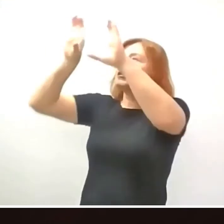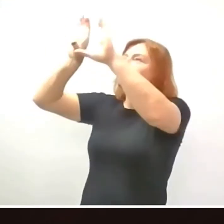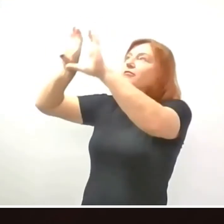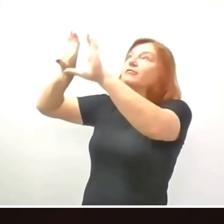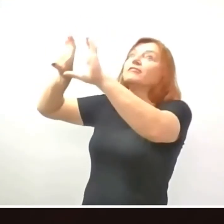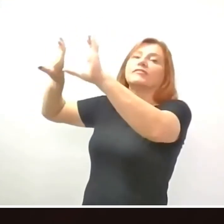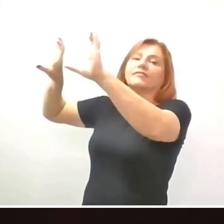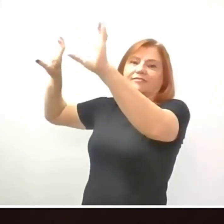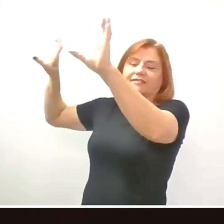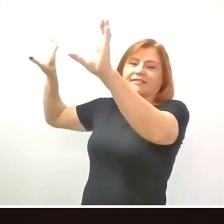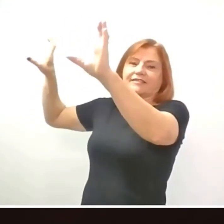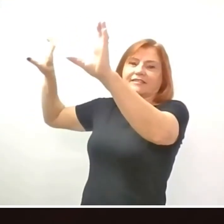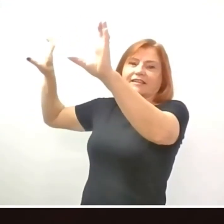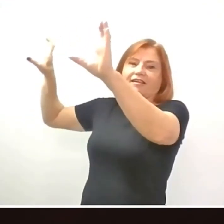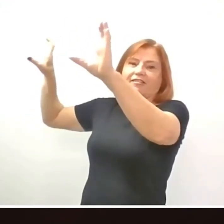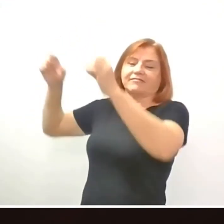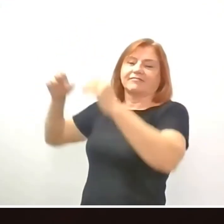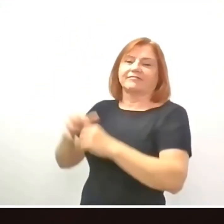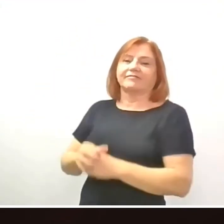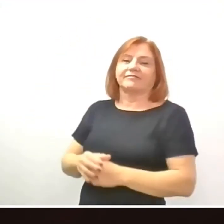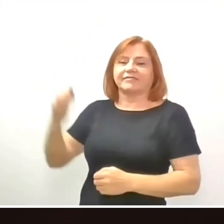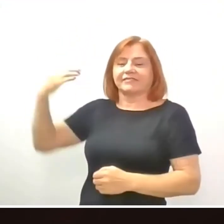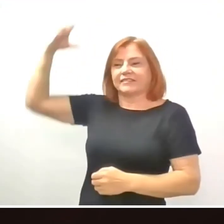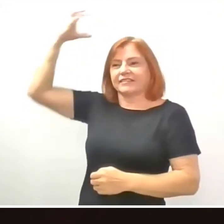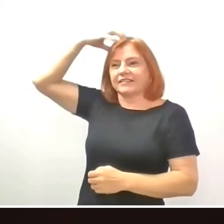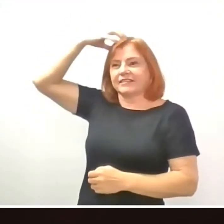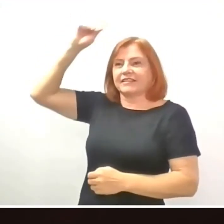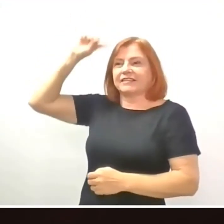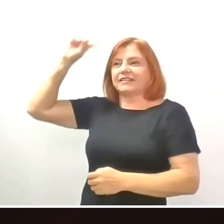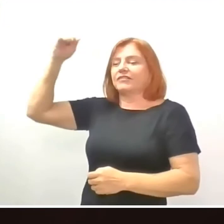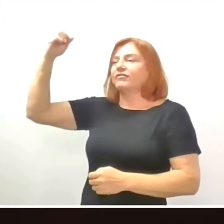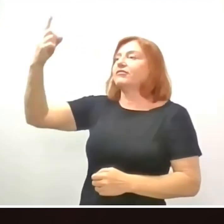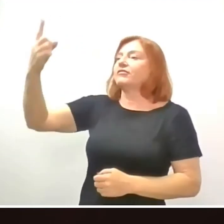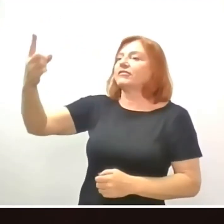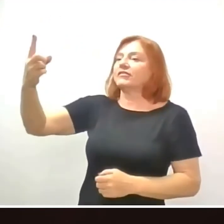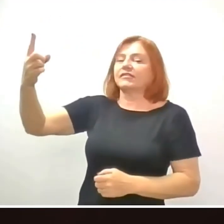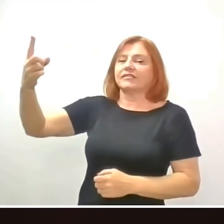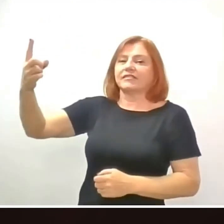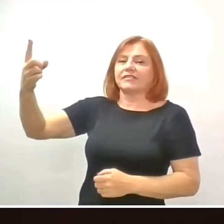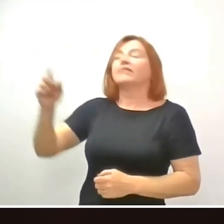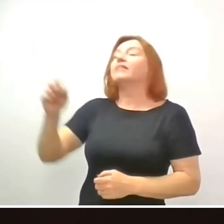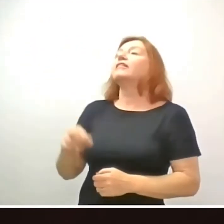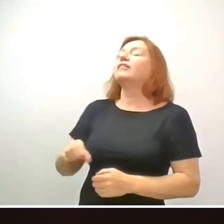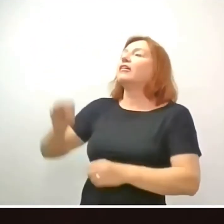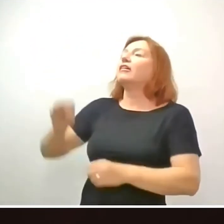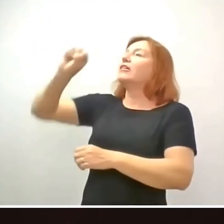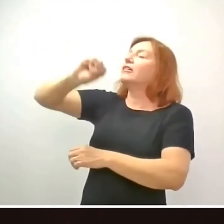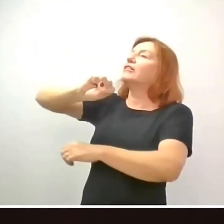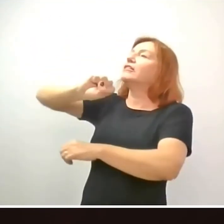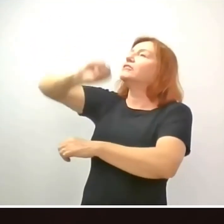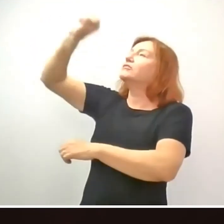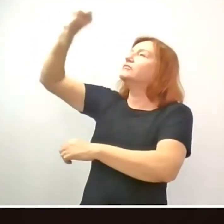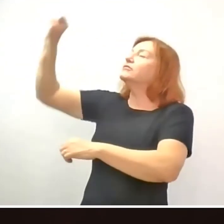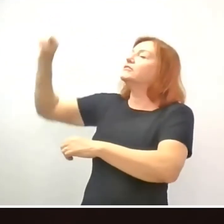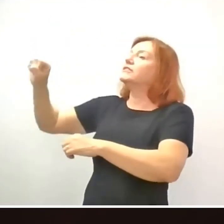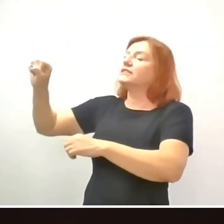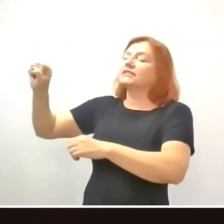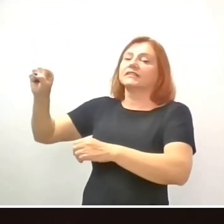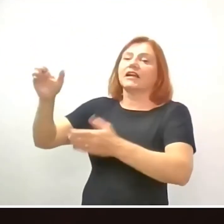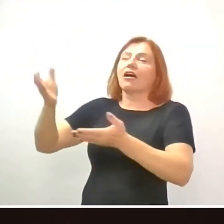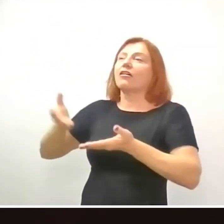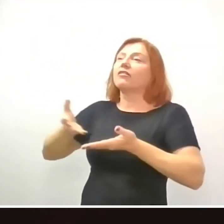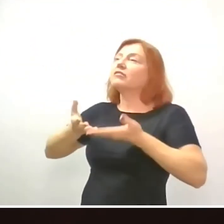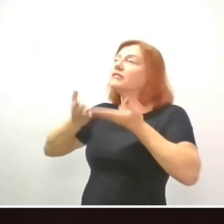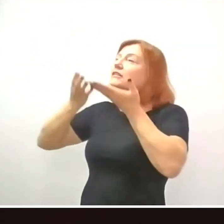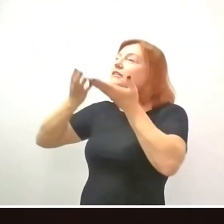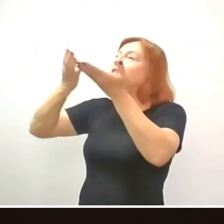foi constituído pelo rei sobre o seu santo monte Sião, e a este ele deu nações por herança e a terra